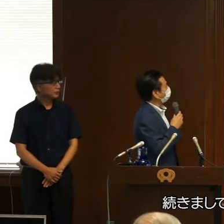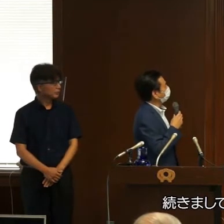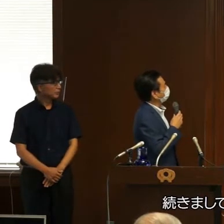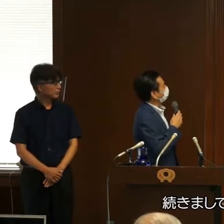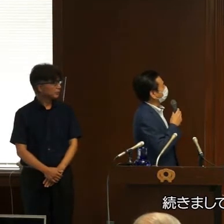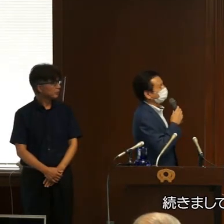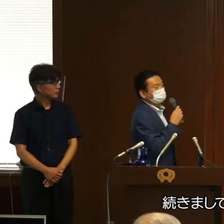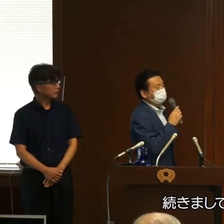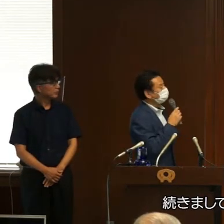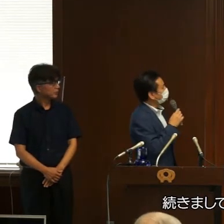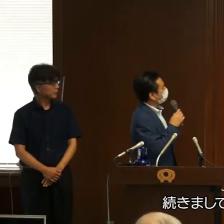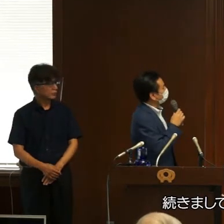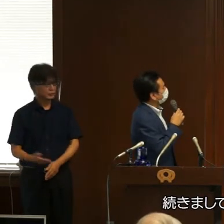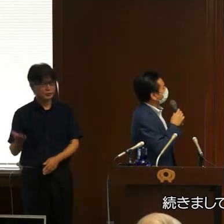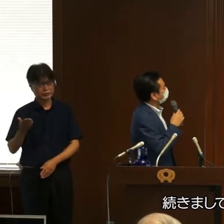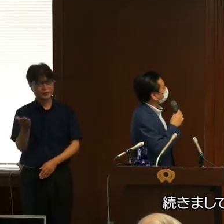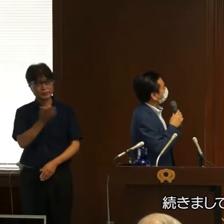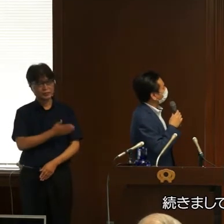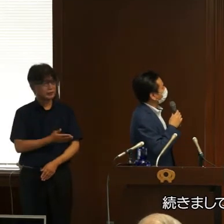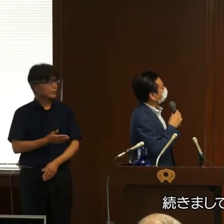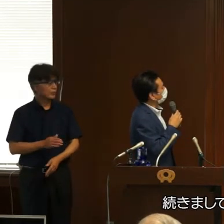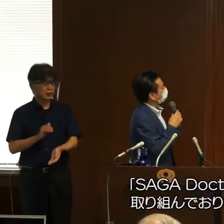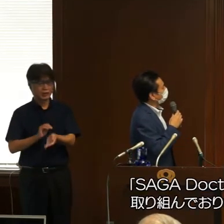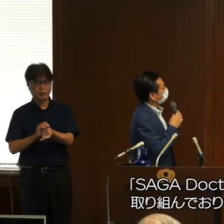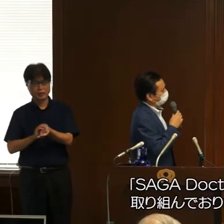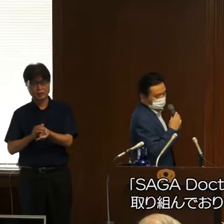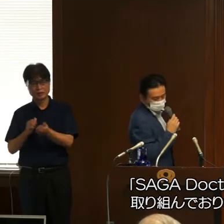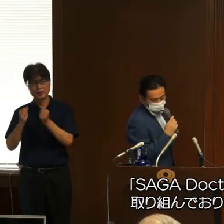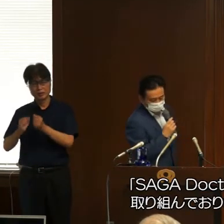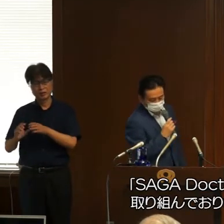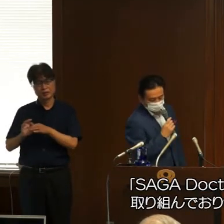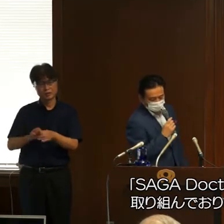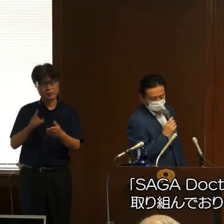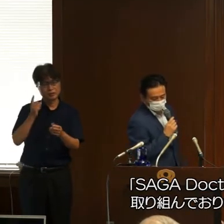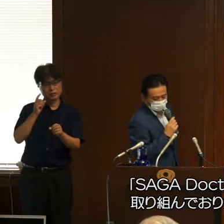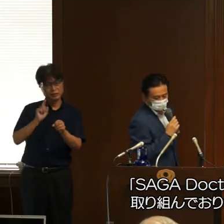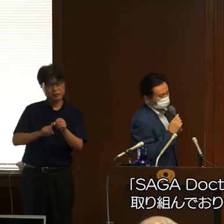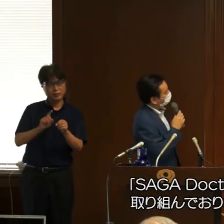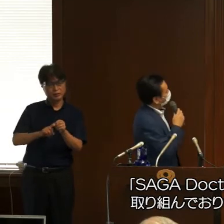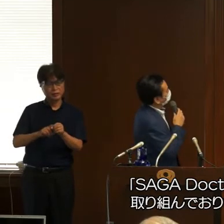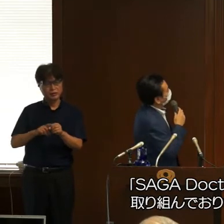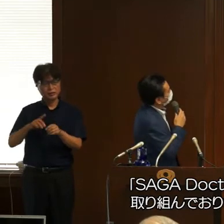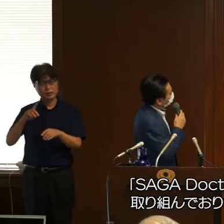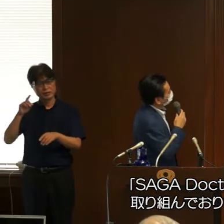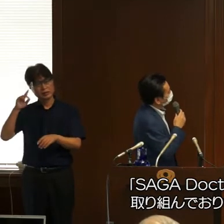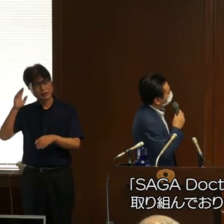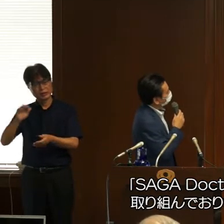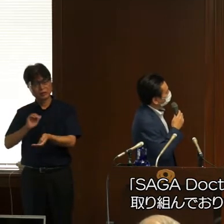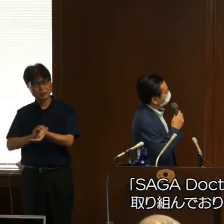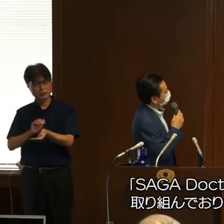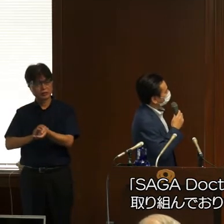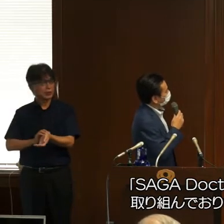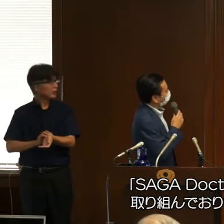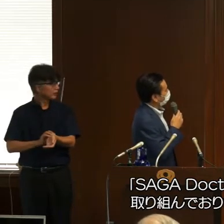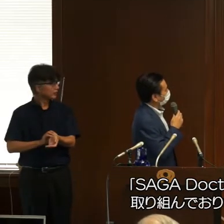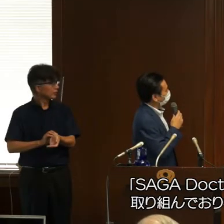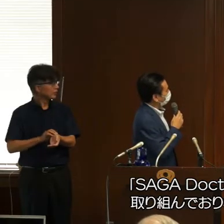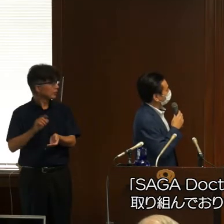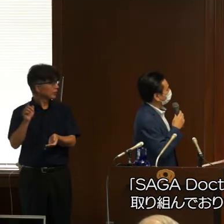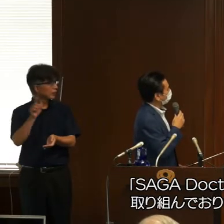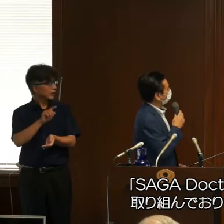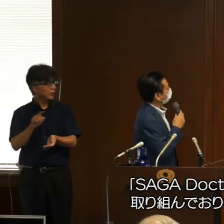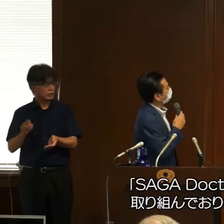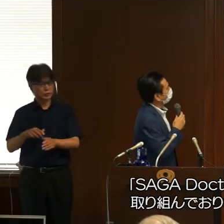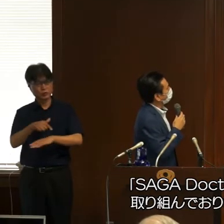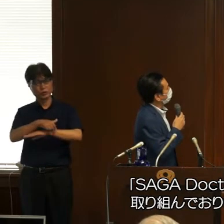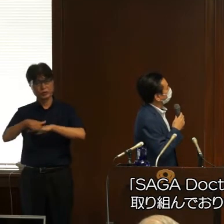い、で続きまして、医師定着のための佐賀と佐賀ドクター S プロジェクトに取り組んでおります